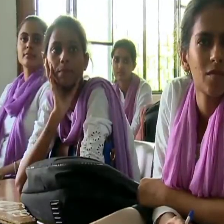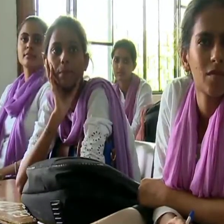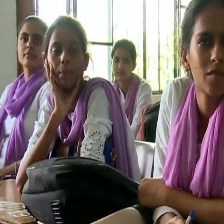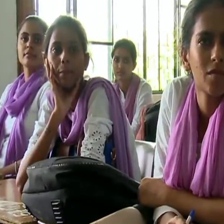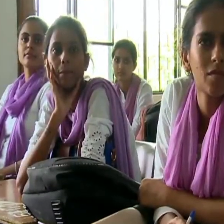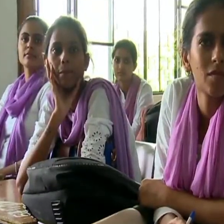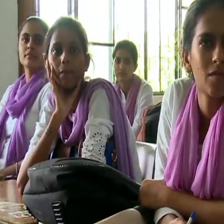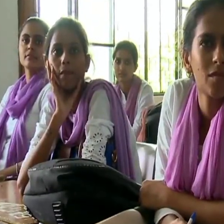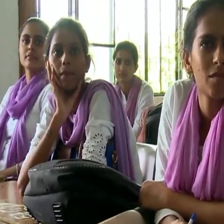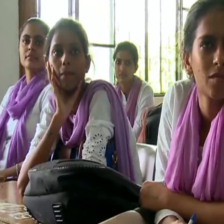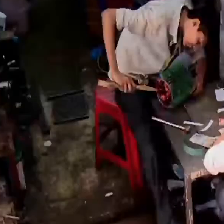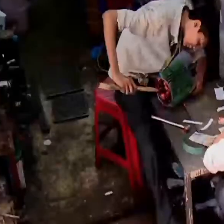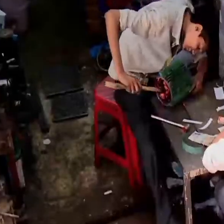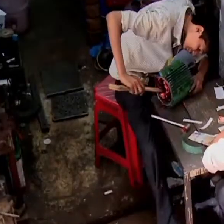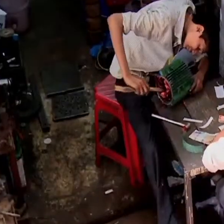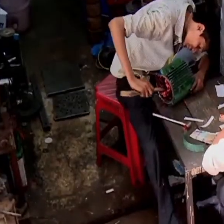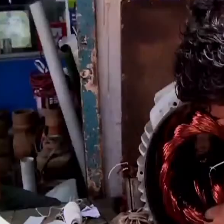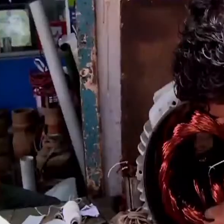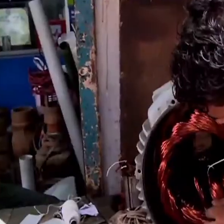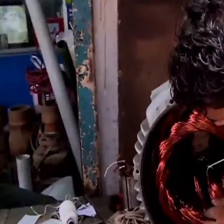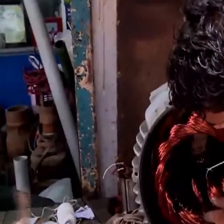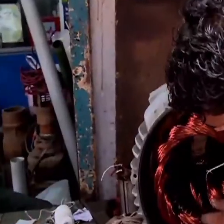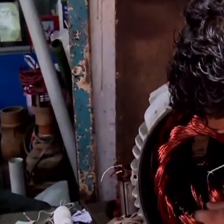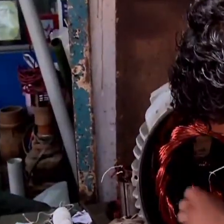धन साधन समय की सीमा से